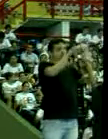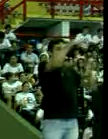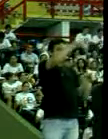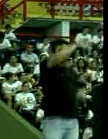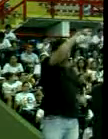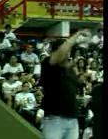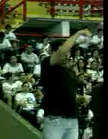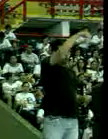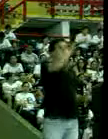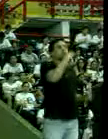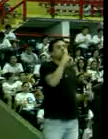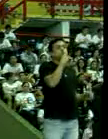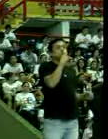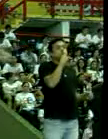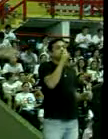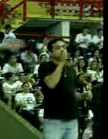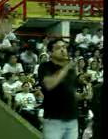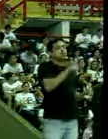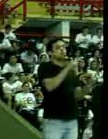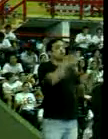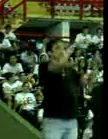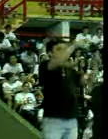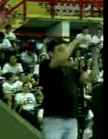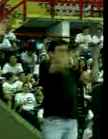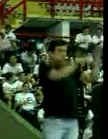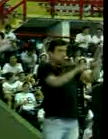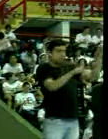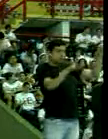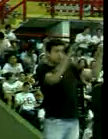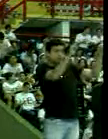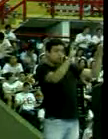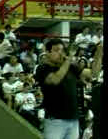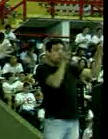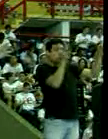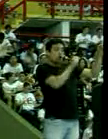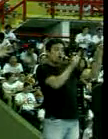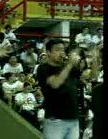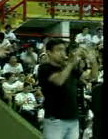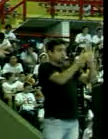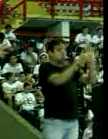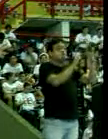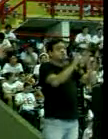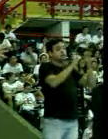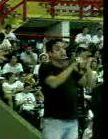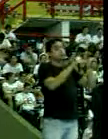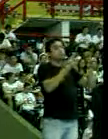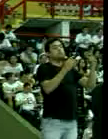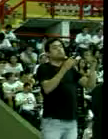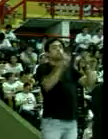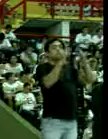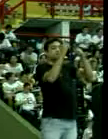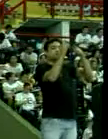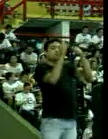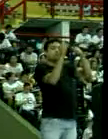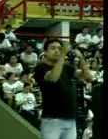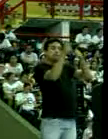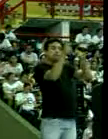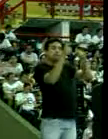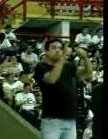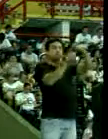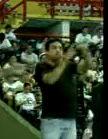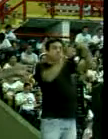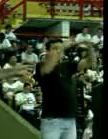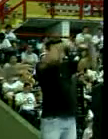norte? Não, é a região norte quase toda, boa parte do Maranhão,